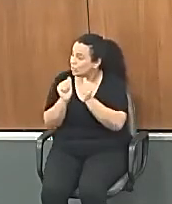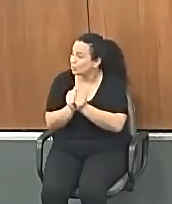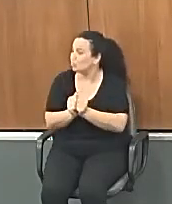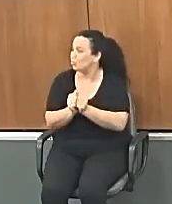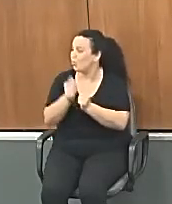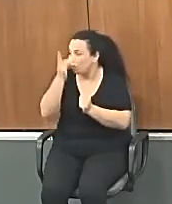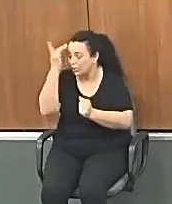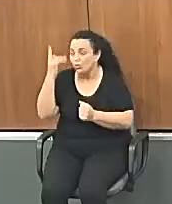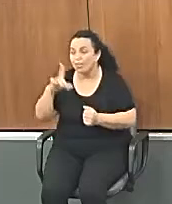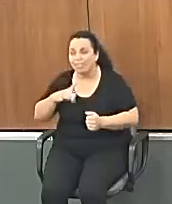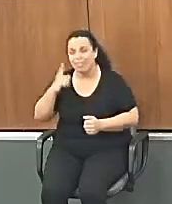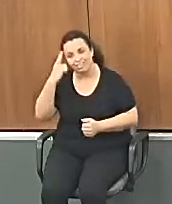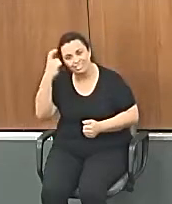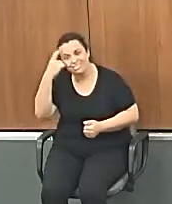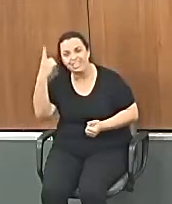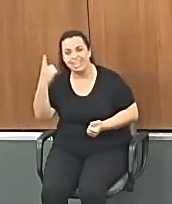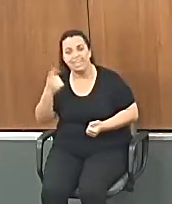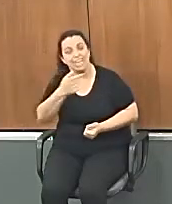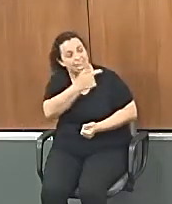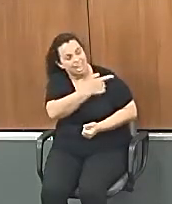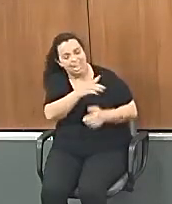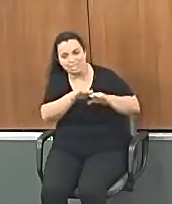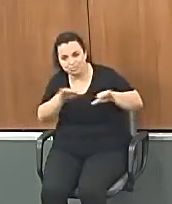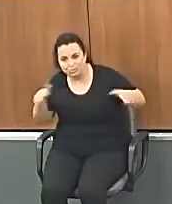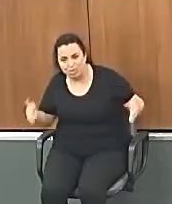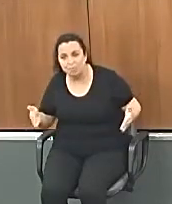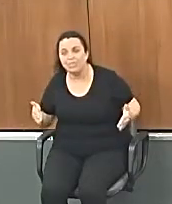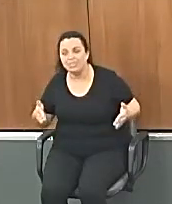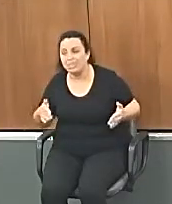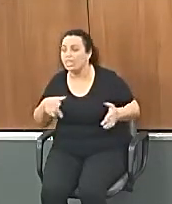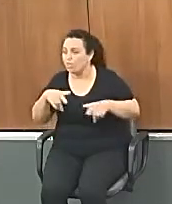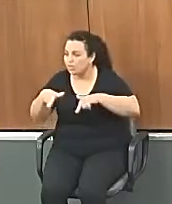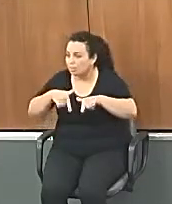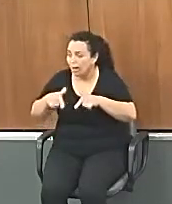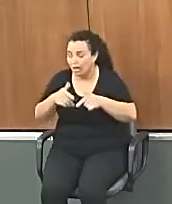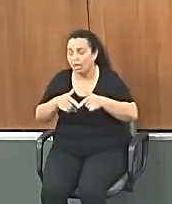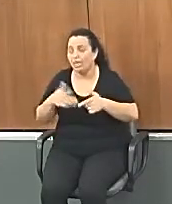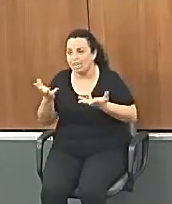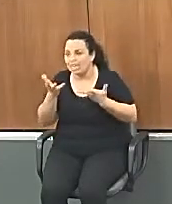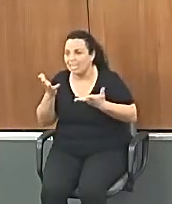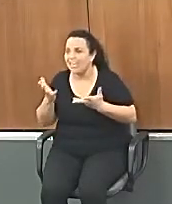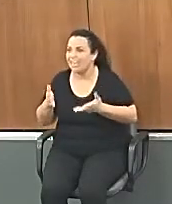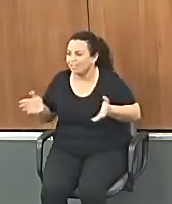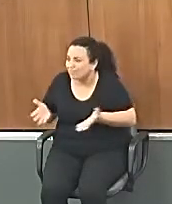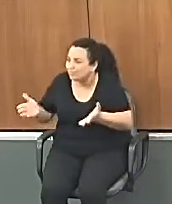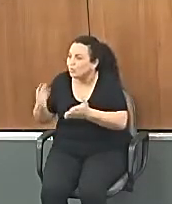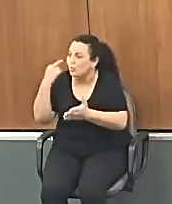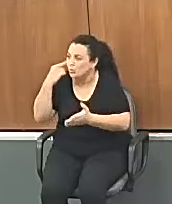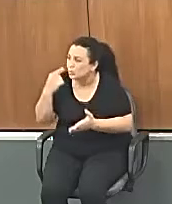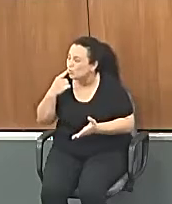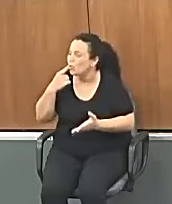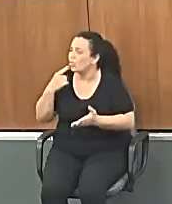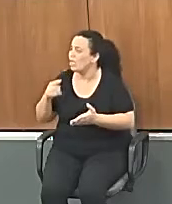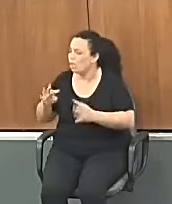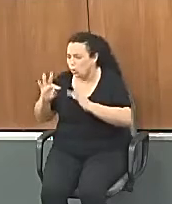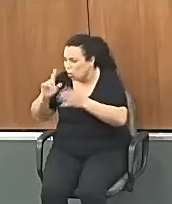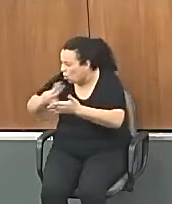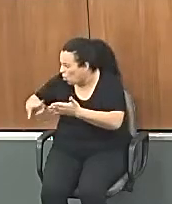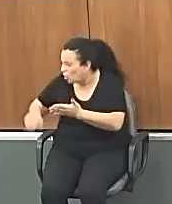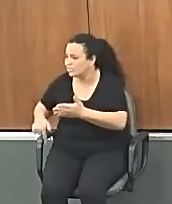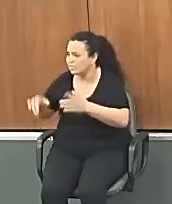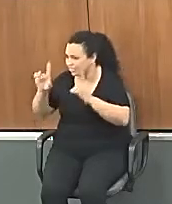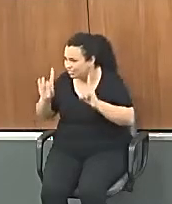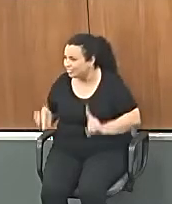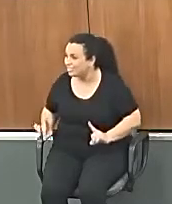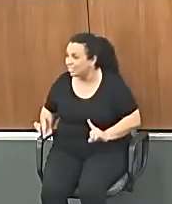estão aqui na casa fazendo estão cumprindo seu papel de verdade né isso deixa a gente muito feliz de ver que